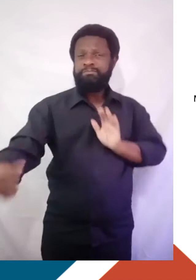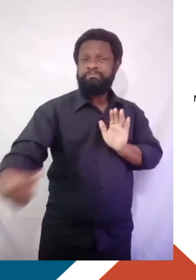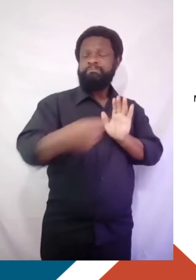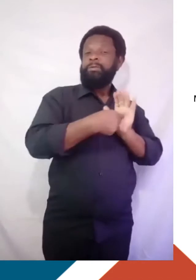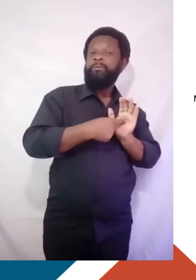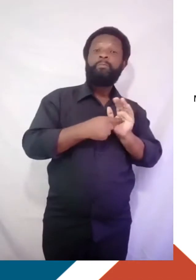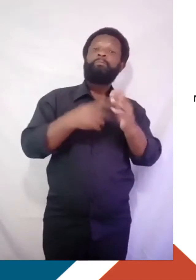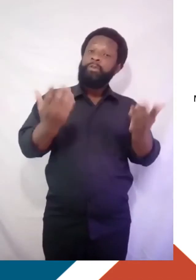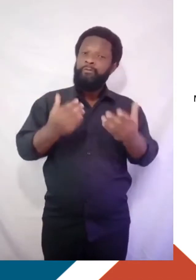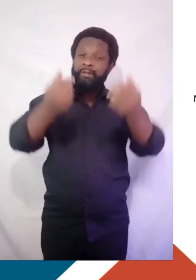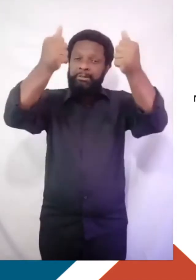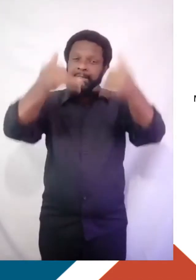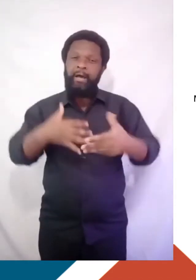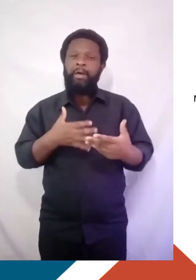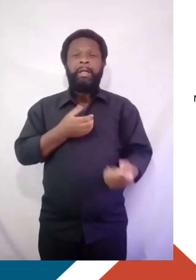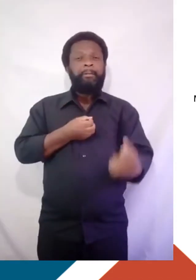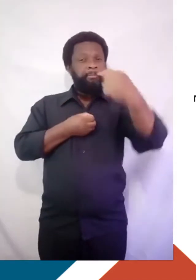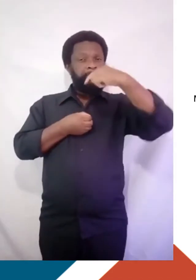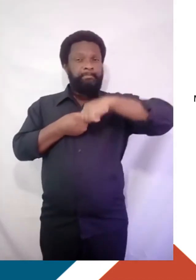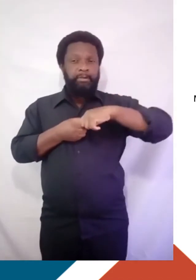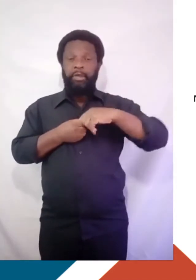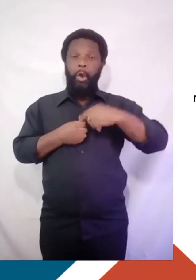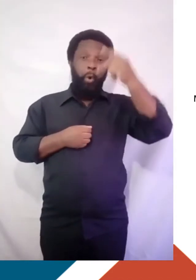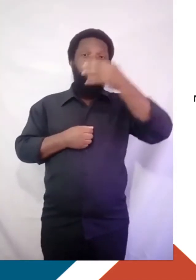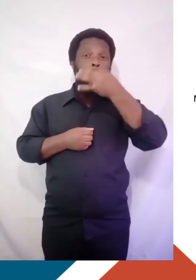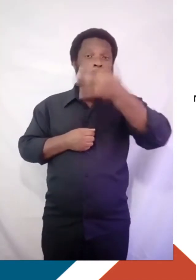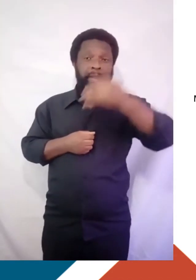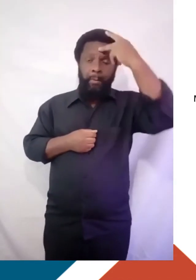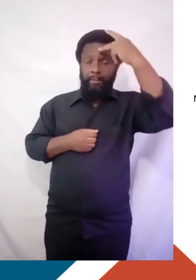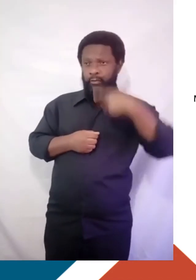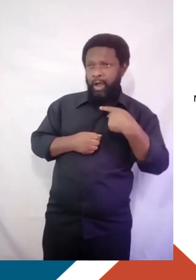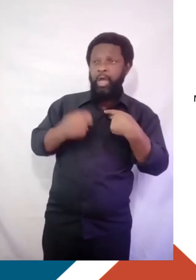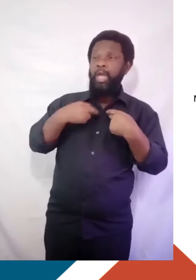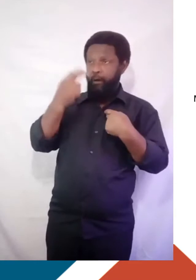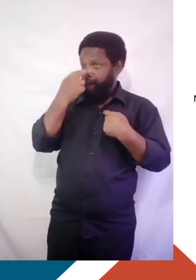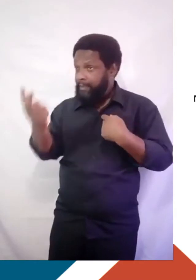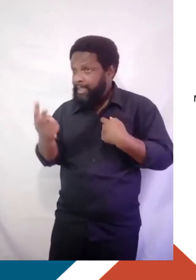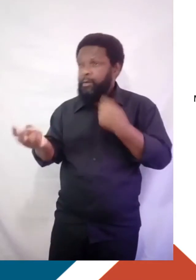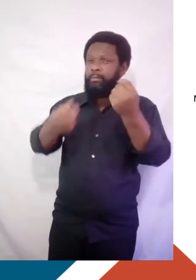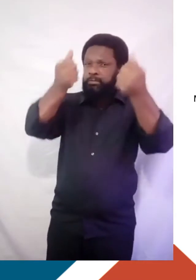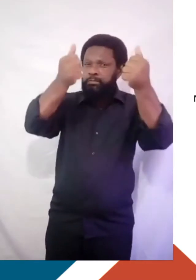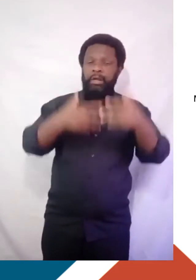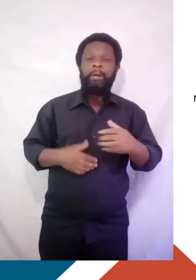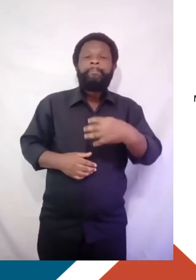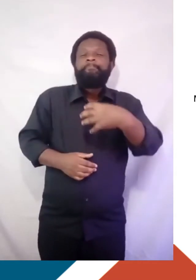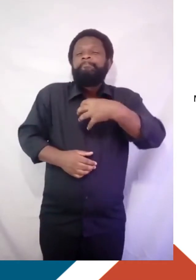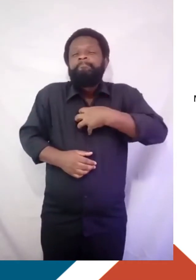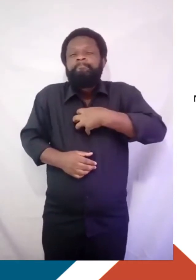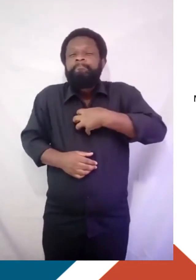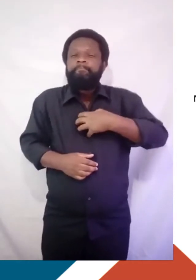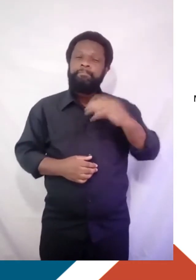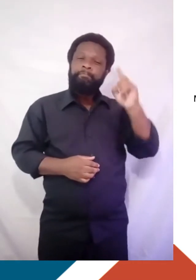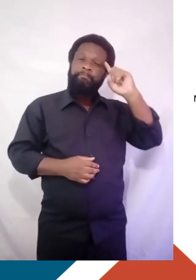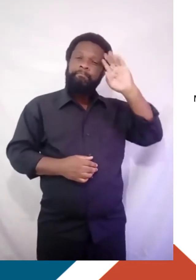suas descrições são subjetivas, impregnadas de sua percepção, da sua perspectiva pessoal da realidade, de seus sentimentos, de